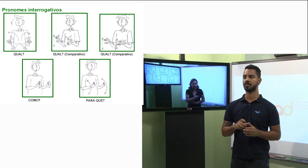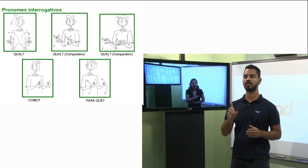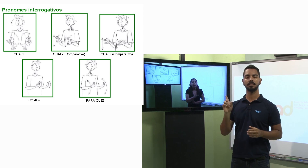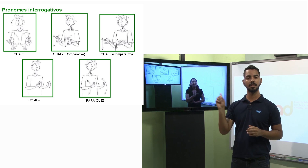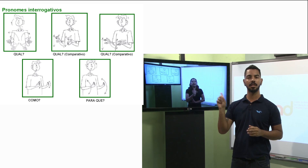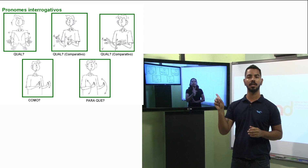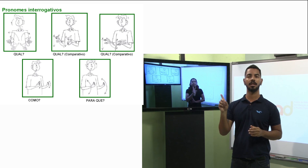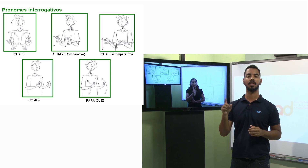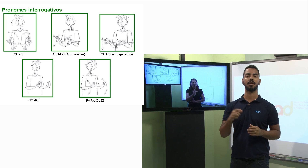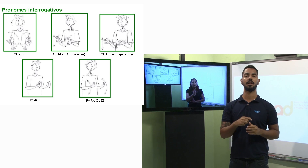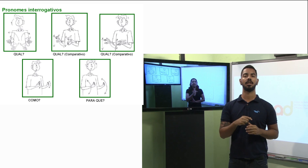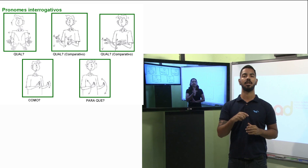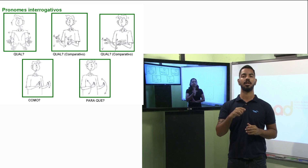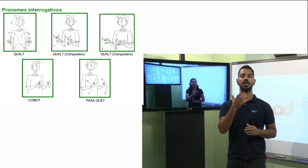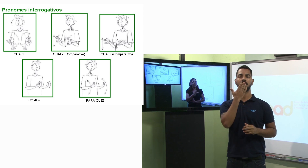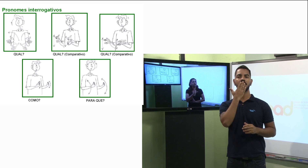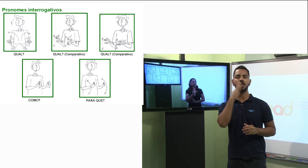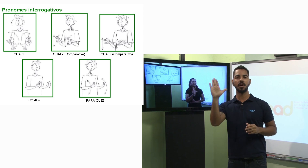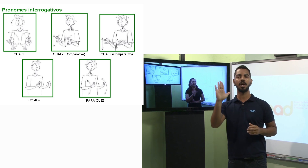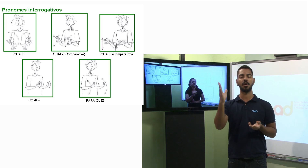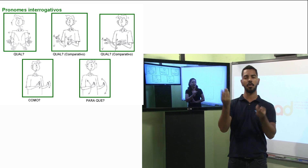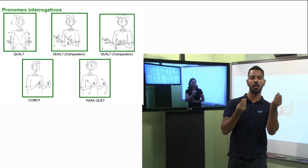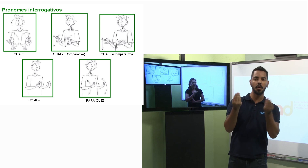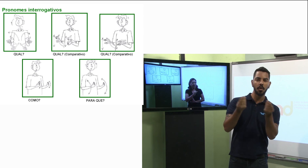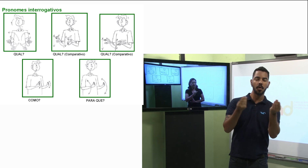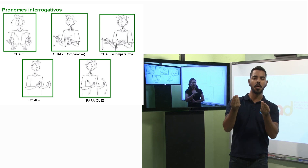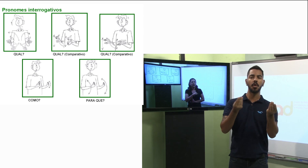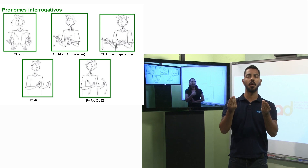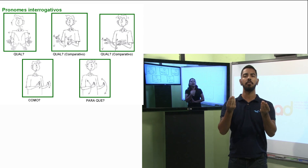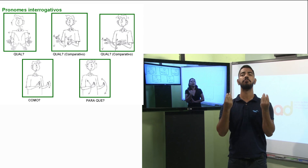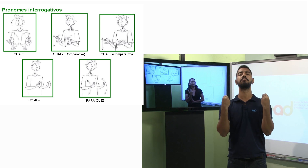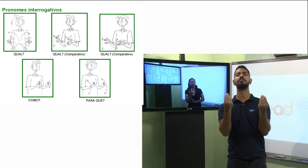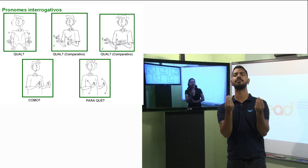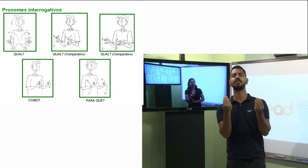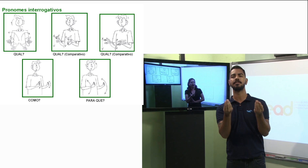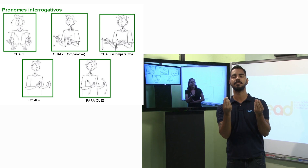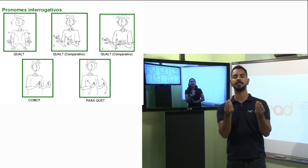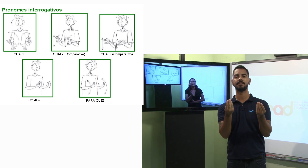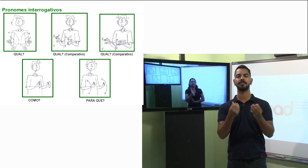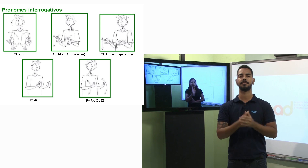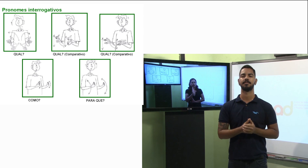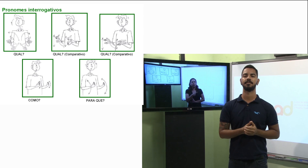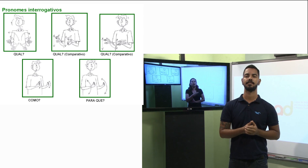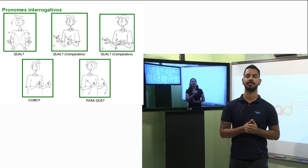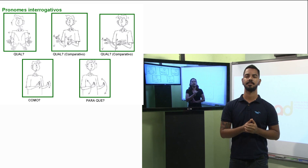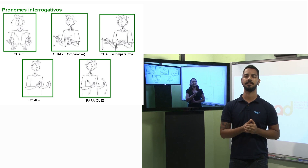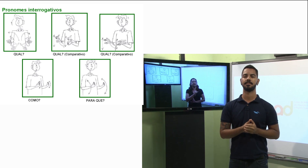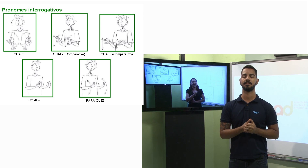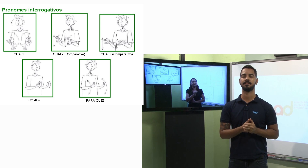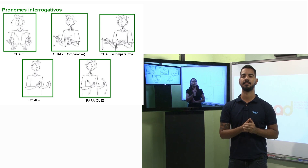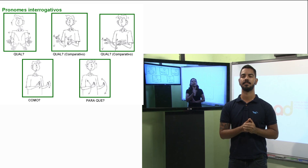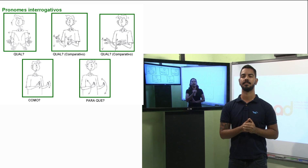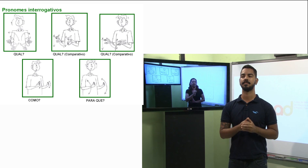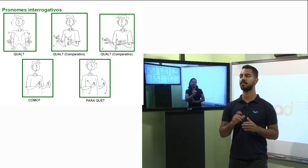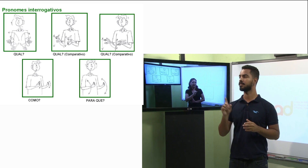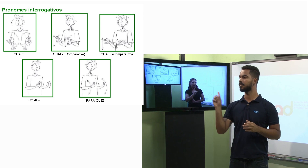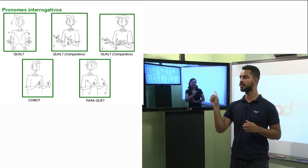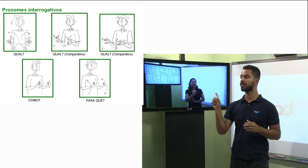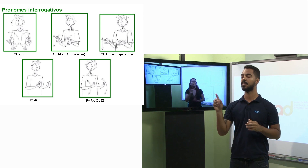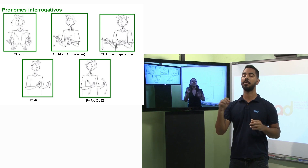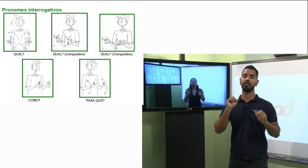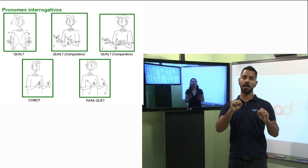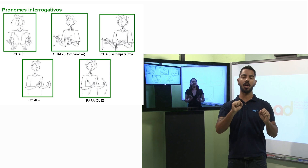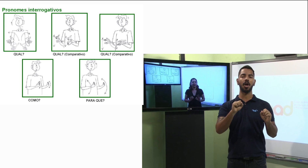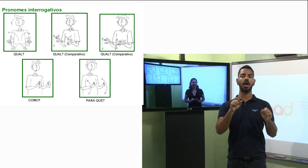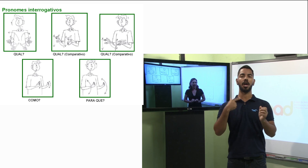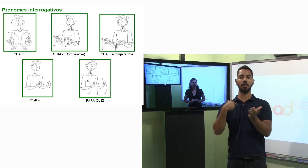para quê, também podem ser usados no início da frase. E o porquê também pode ser utilizado no final da